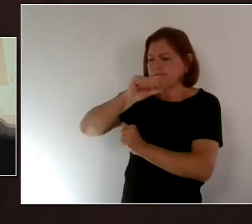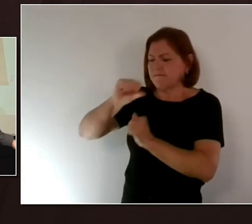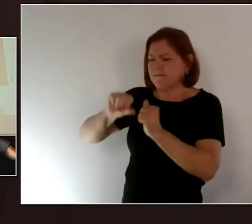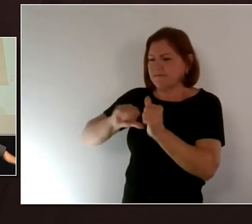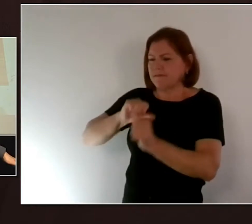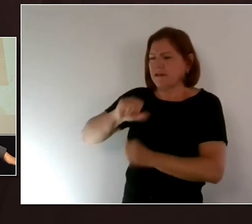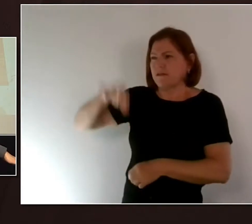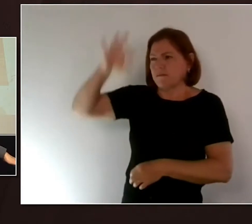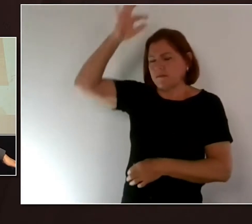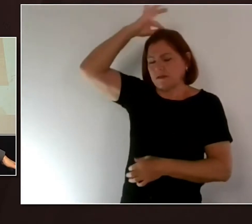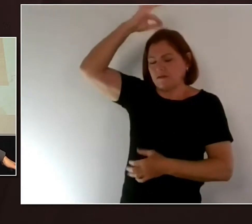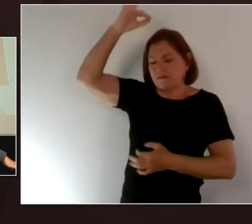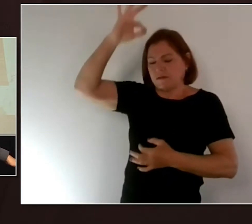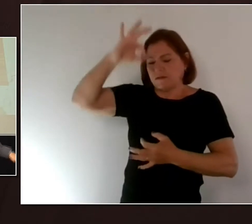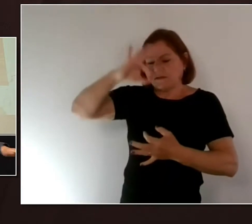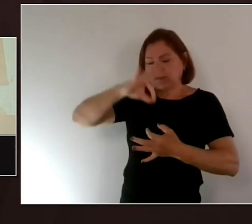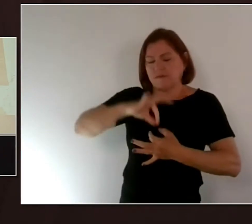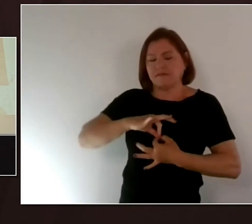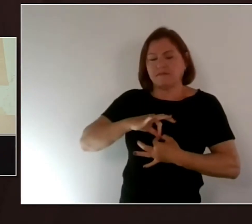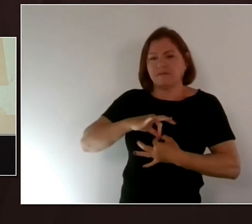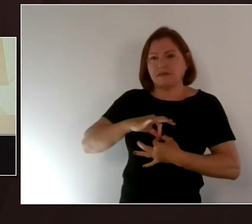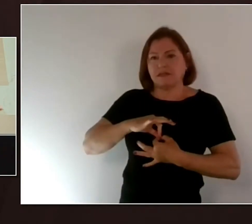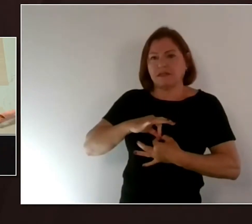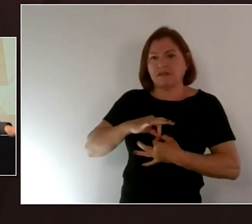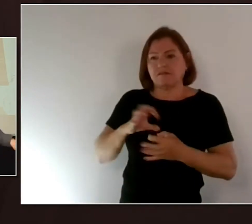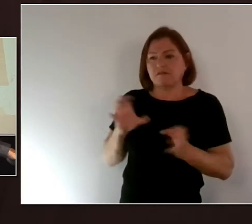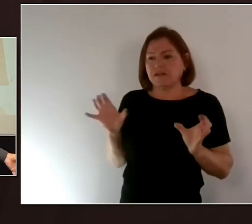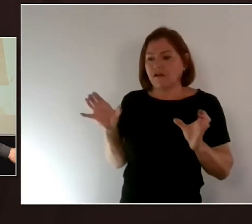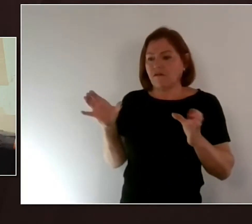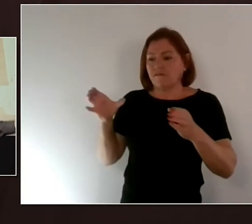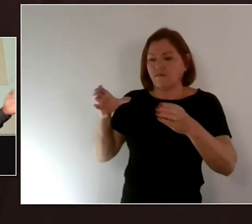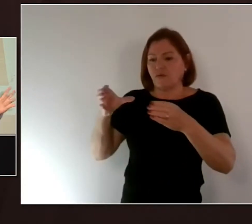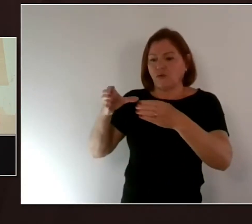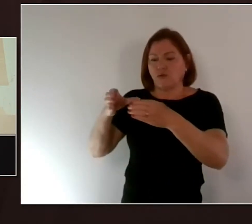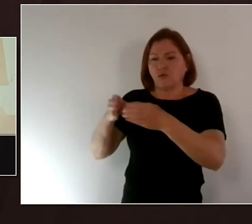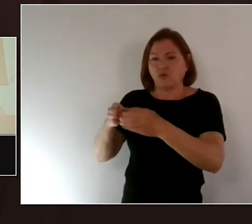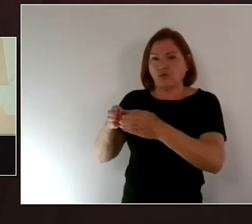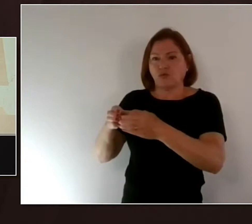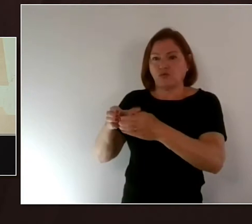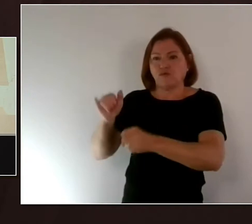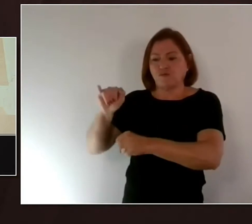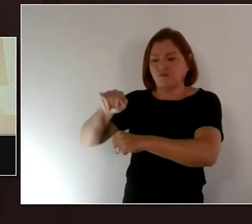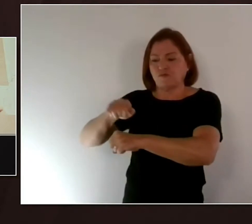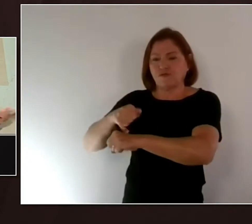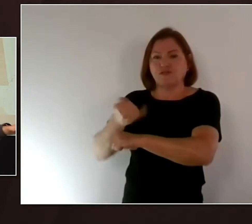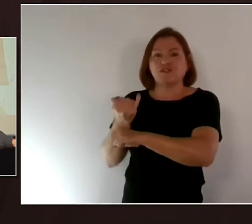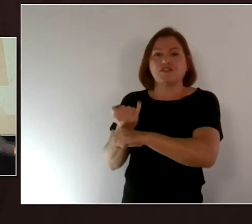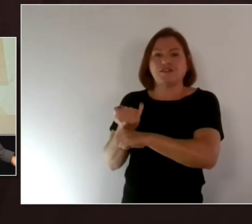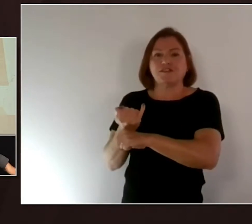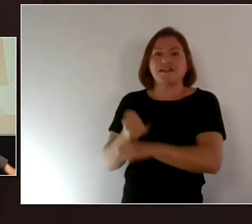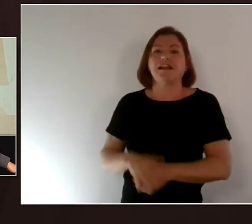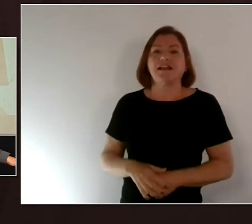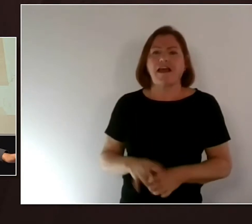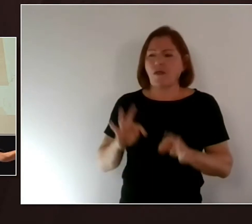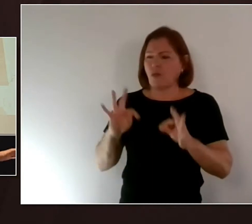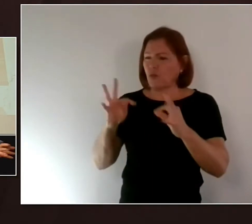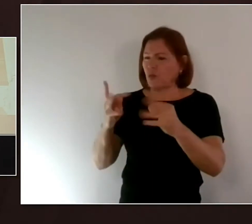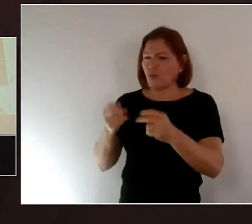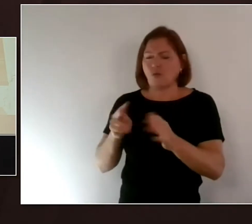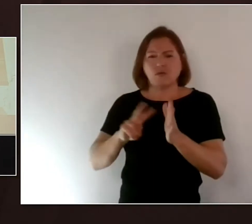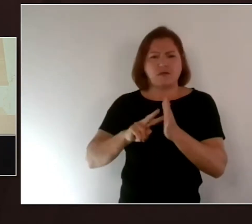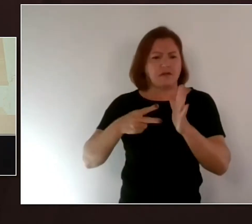compõem, né, Jerusalém. A cidade de Jerusalém representa todos os cristãos de toda a